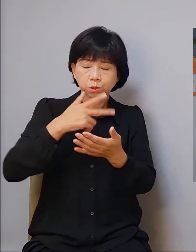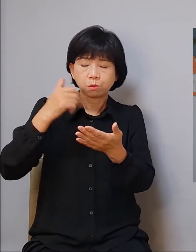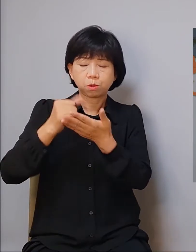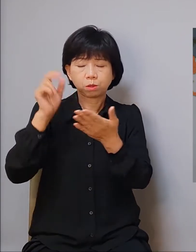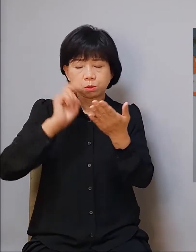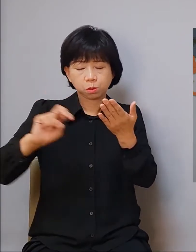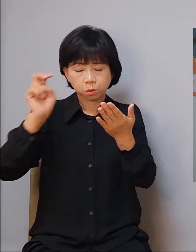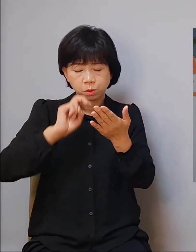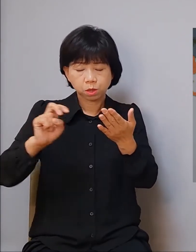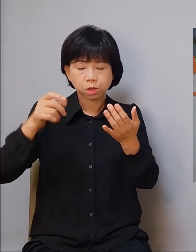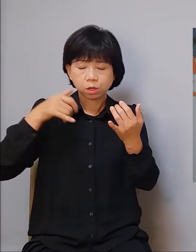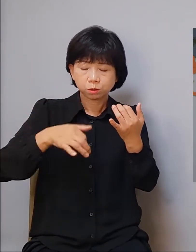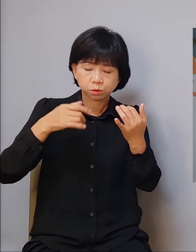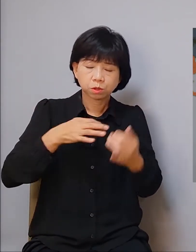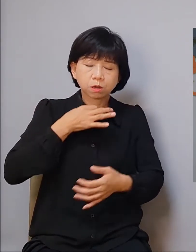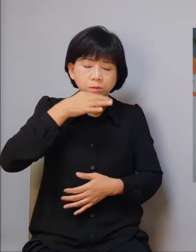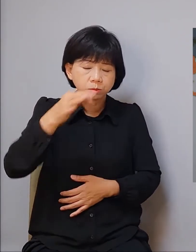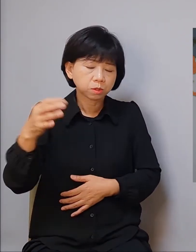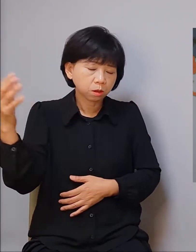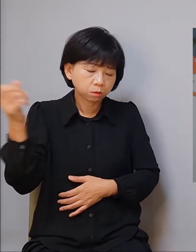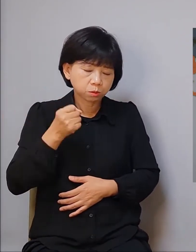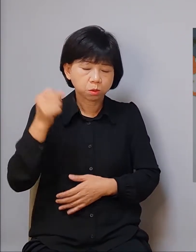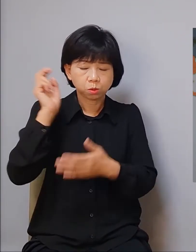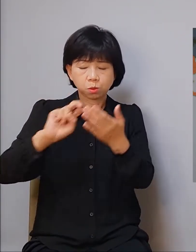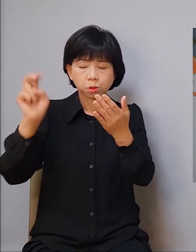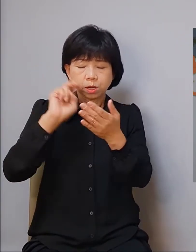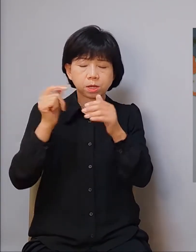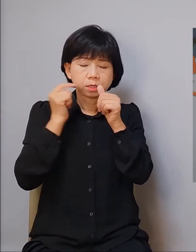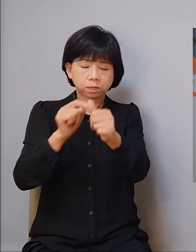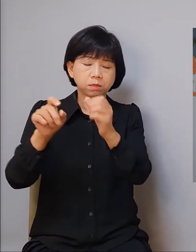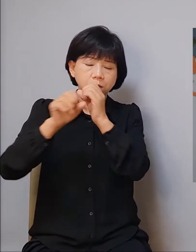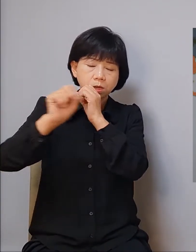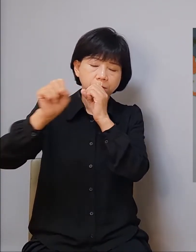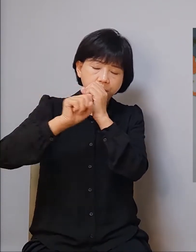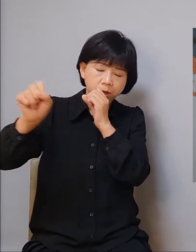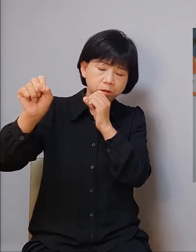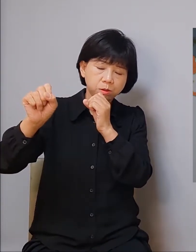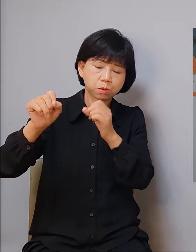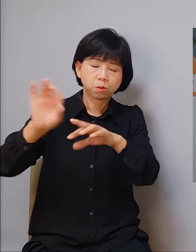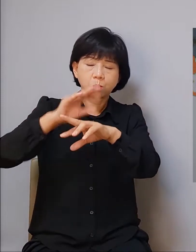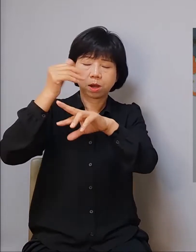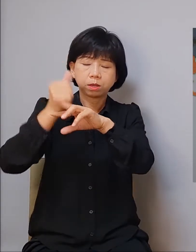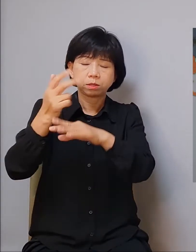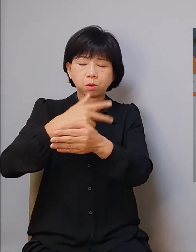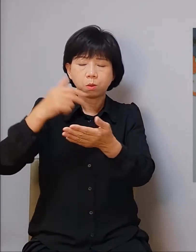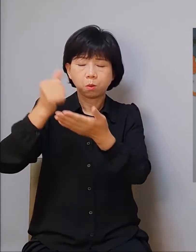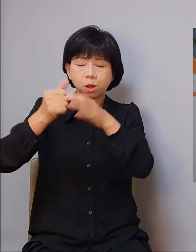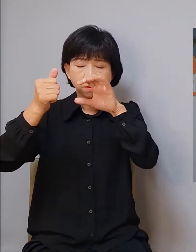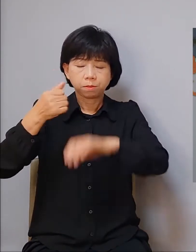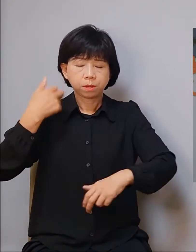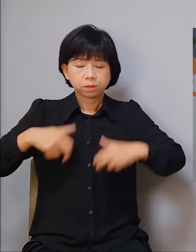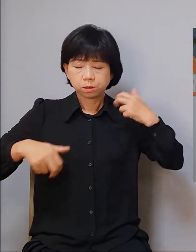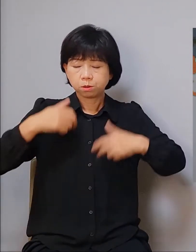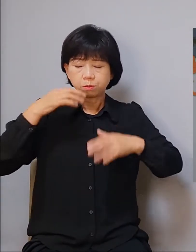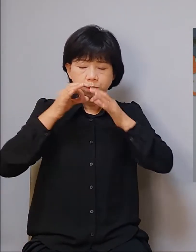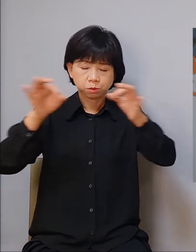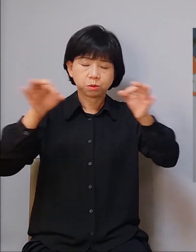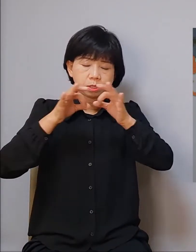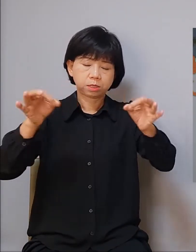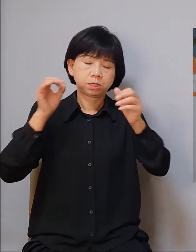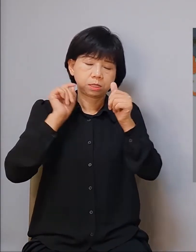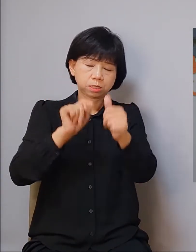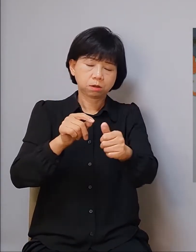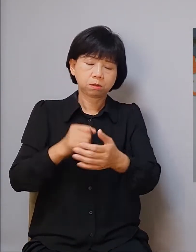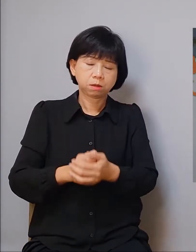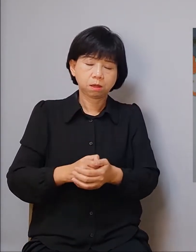노래하라. 수금과 음성으로 노래할지어다. 나팔과 호각소리로 왕이신 여호와 앞에 즐겁게